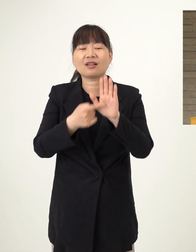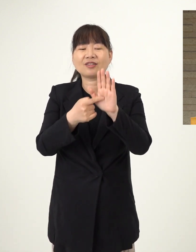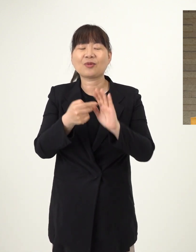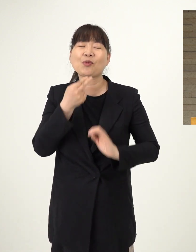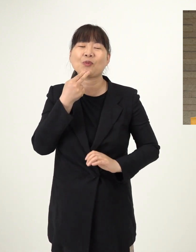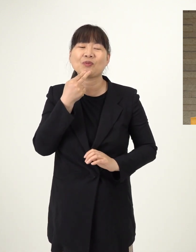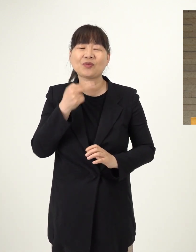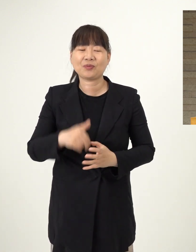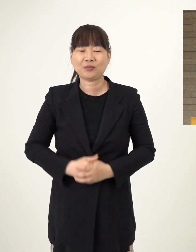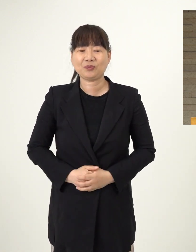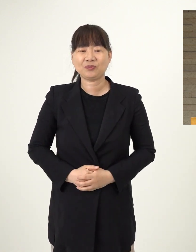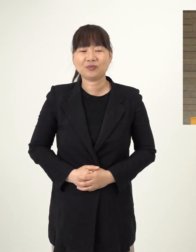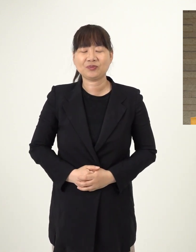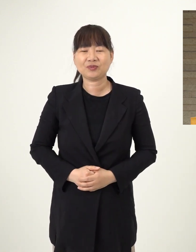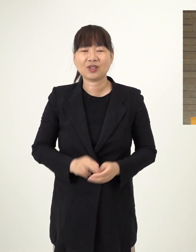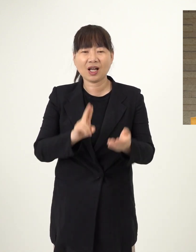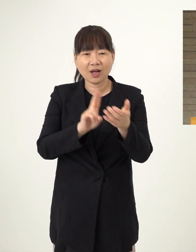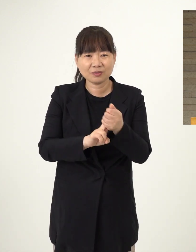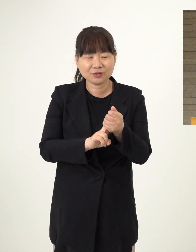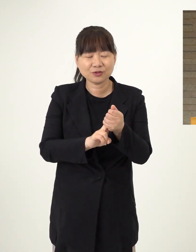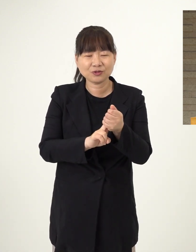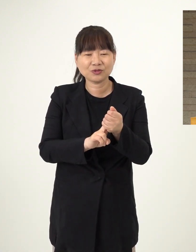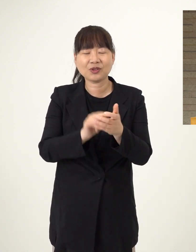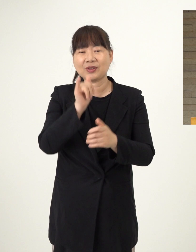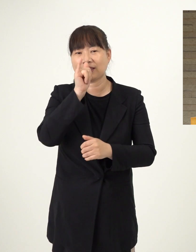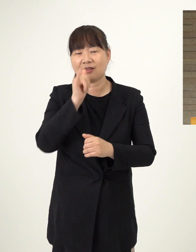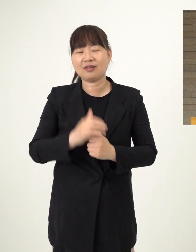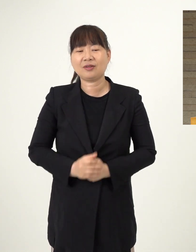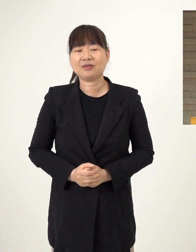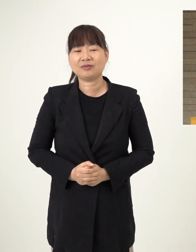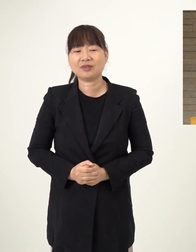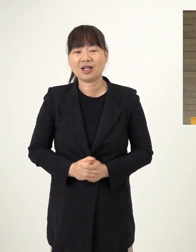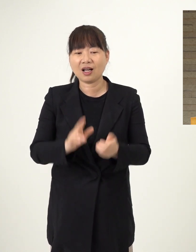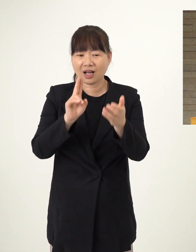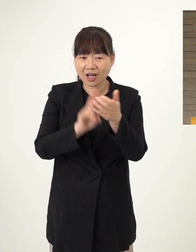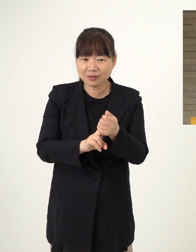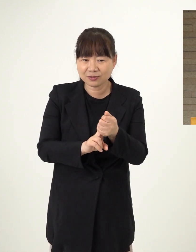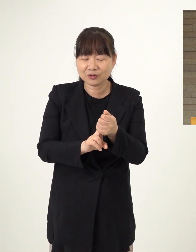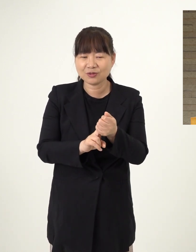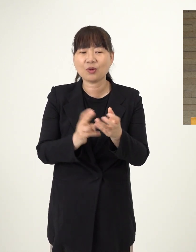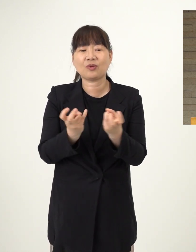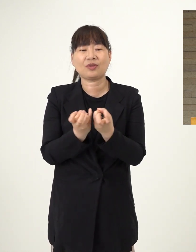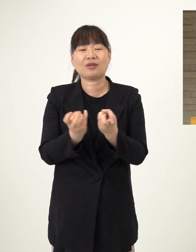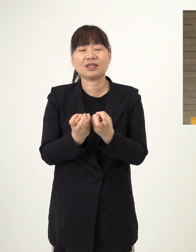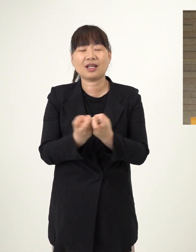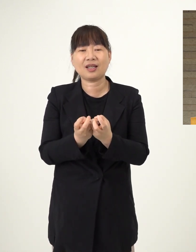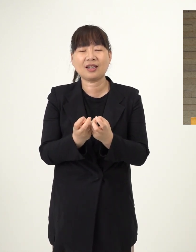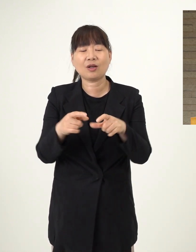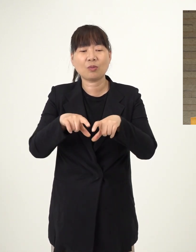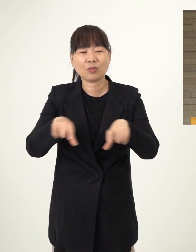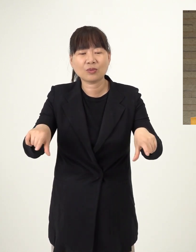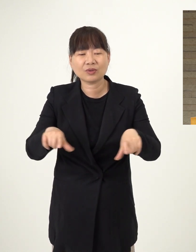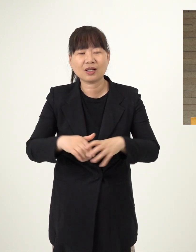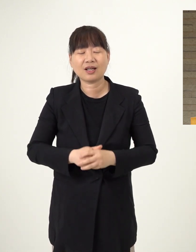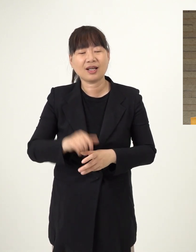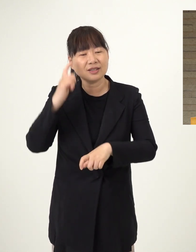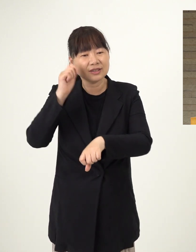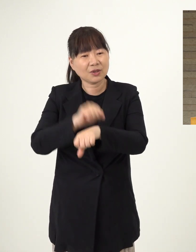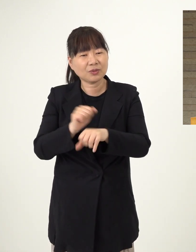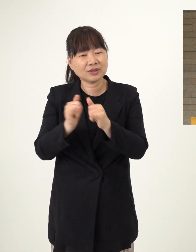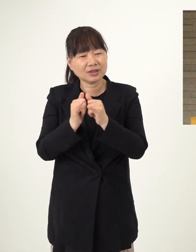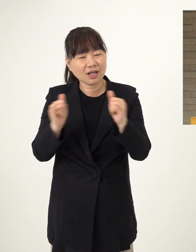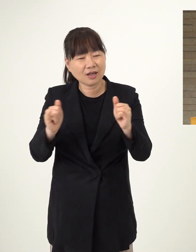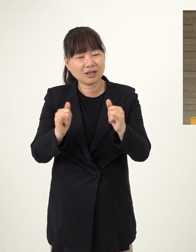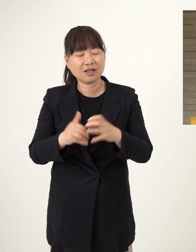있어요. 감추어서 진행이 돼요. 감추어서 흘러가요. 근데 보통 지혜로운 사람은